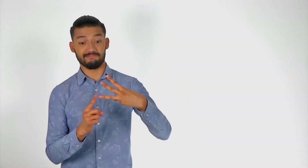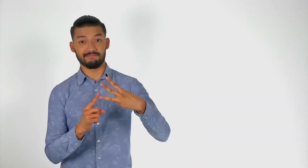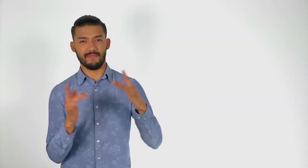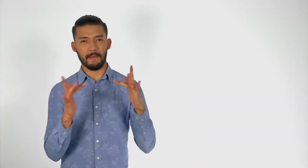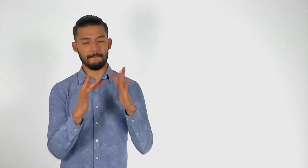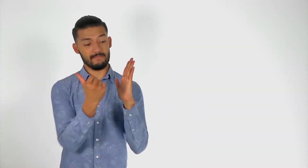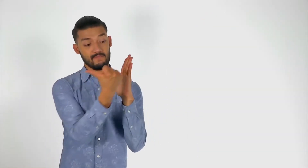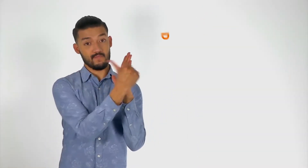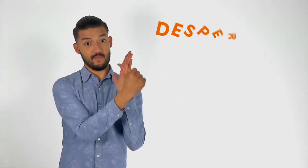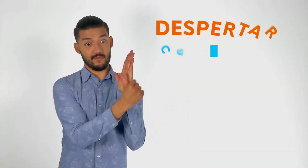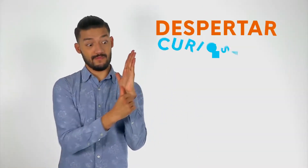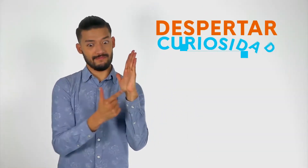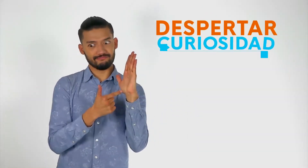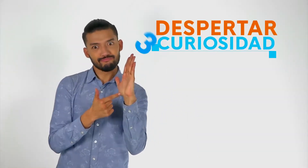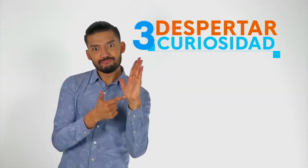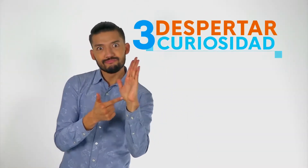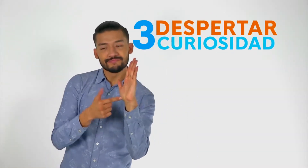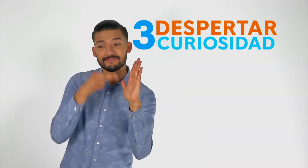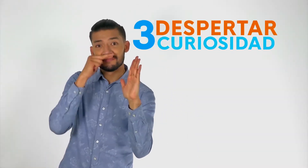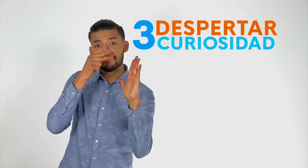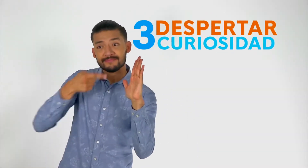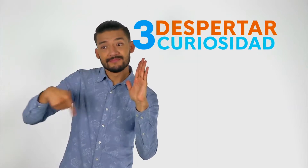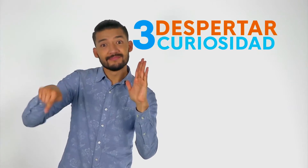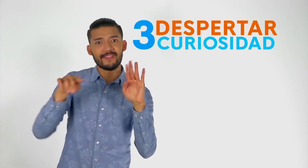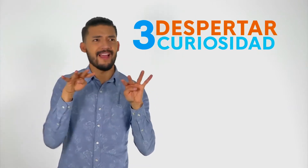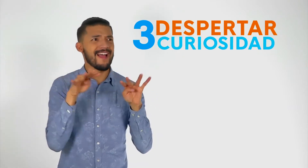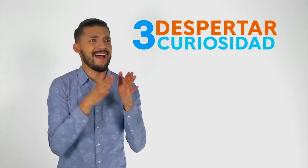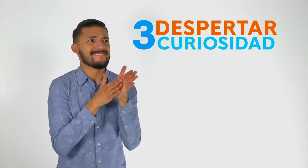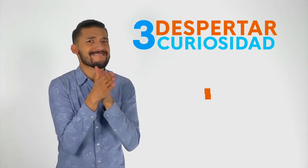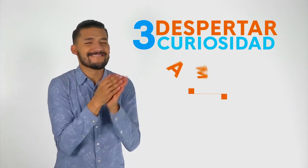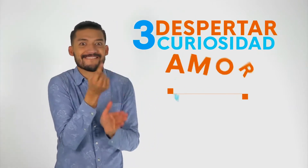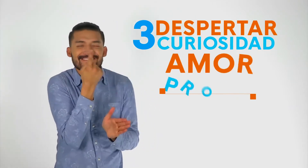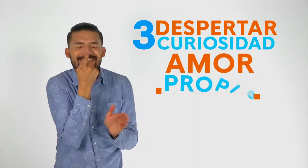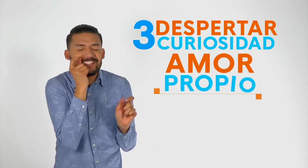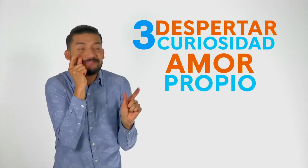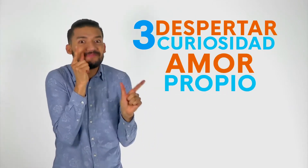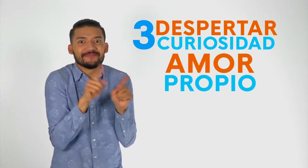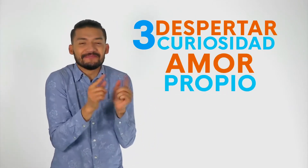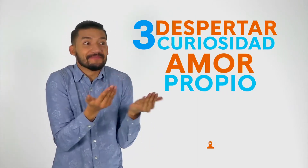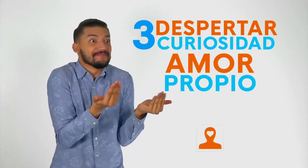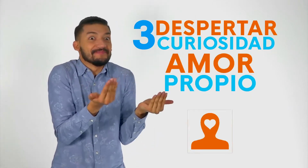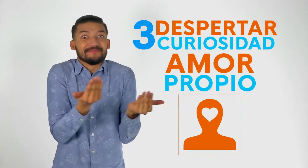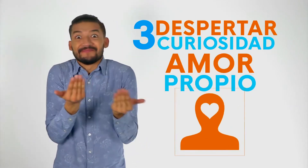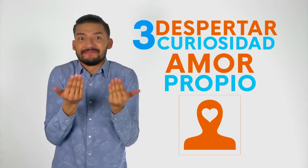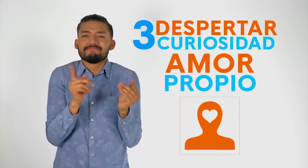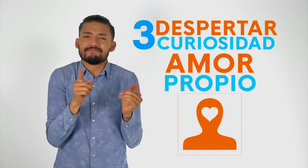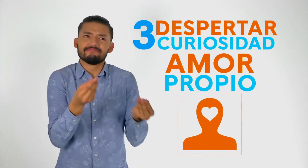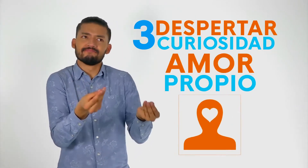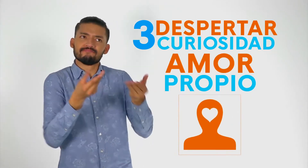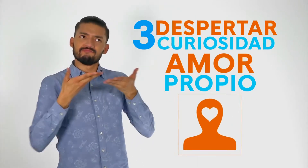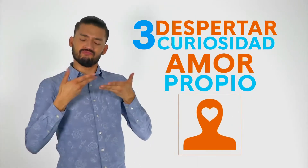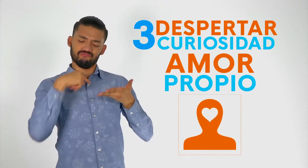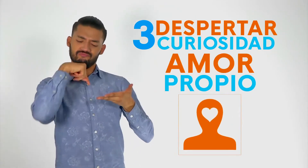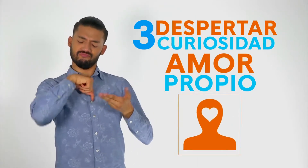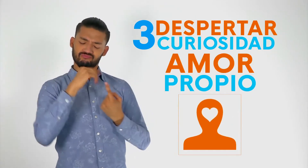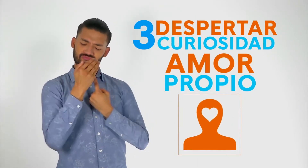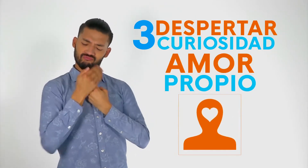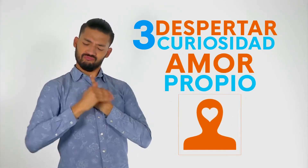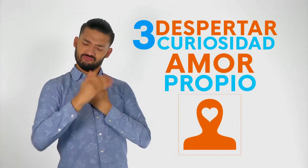En tercer lugar, debemos despertar esa curiosidad y potenciar ese amor propio para que ellos aprendan de sus capacidades